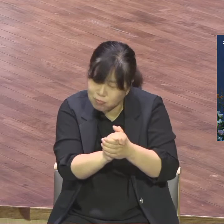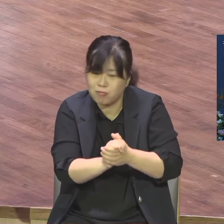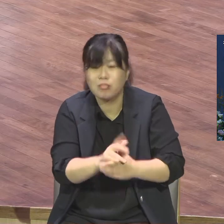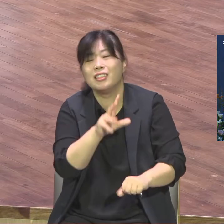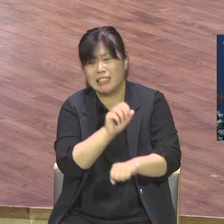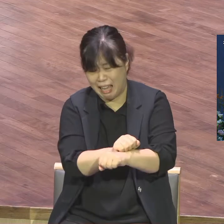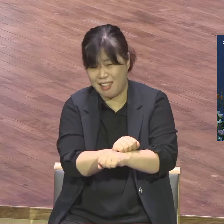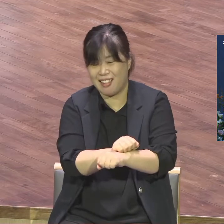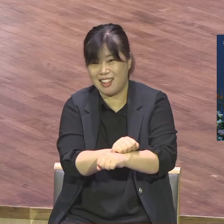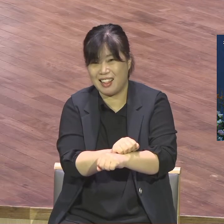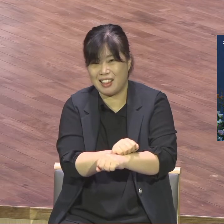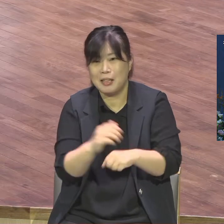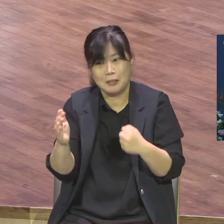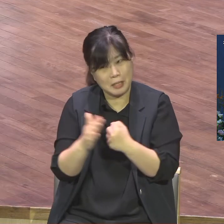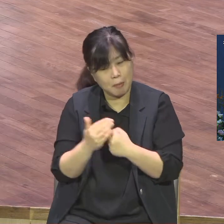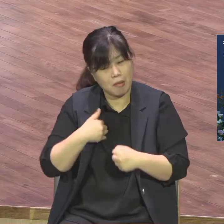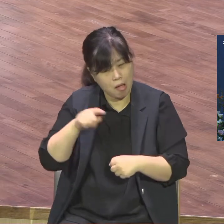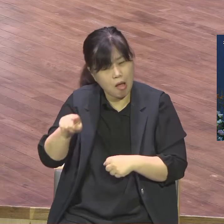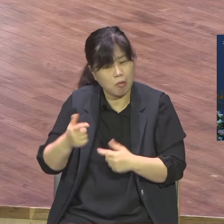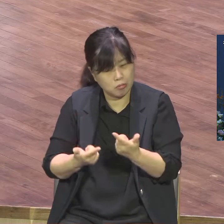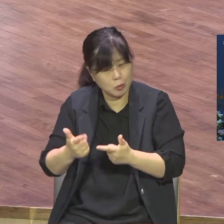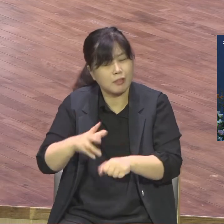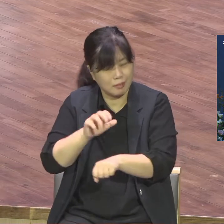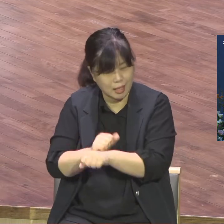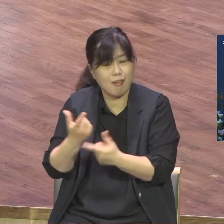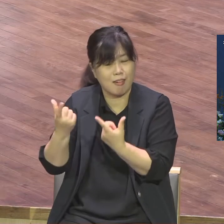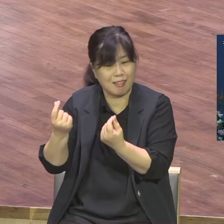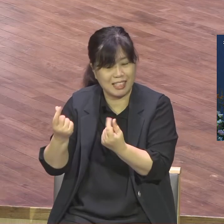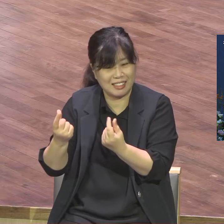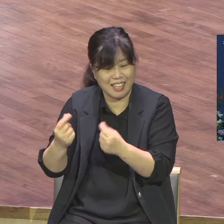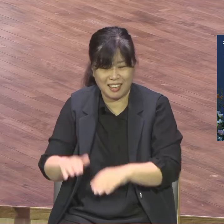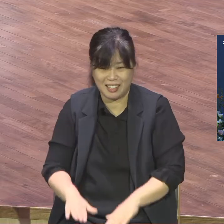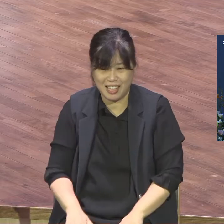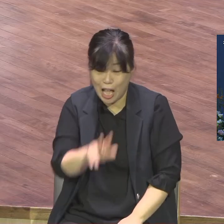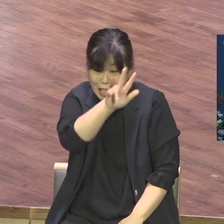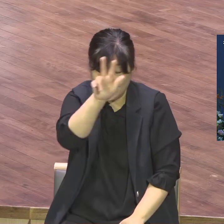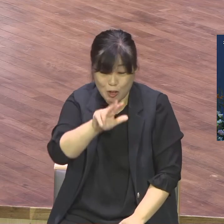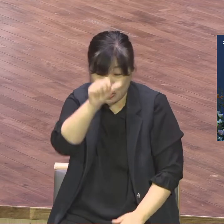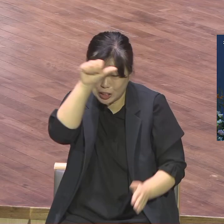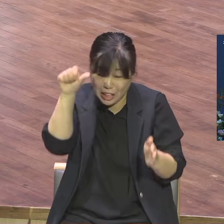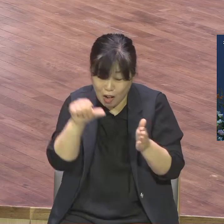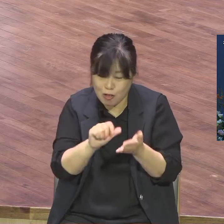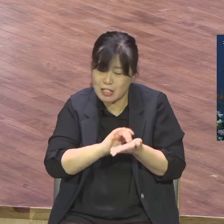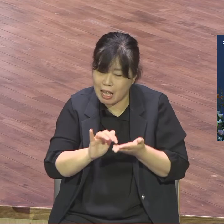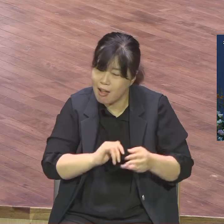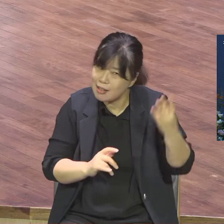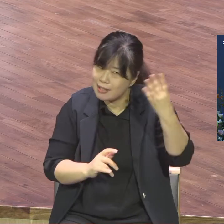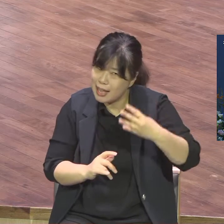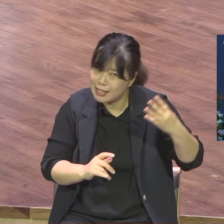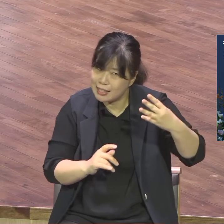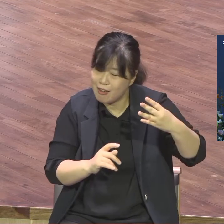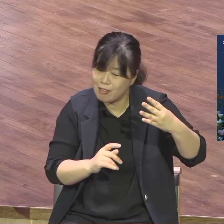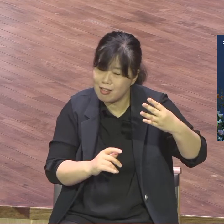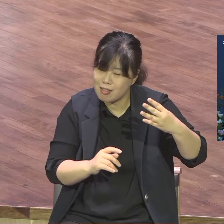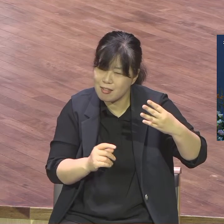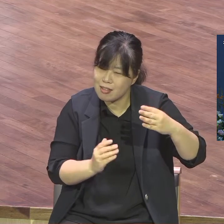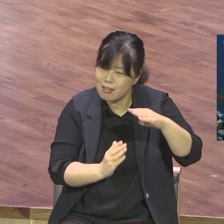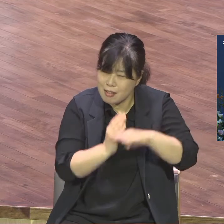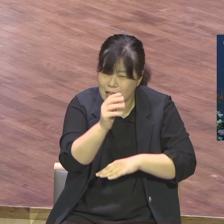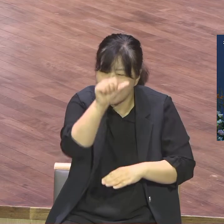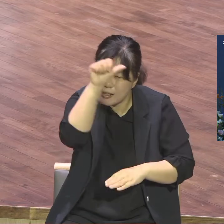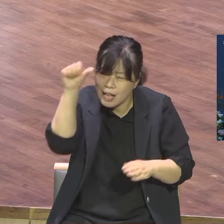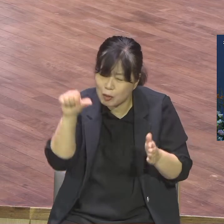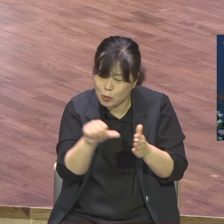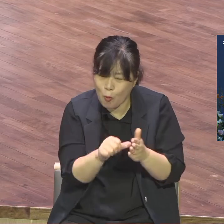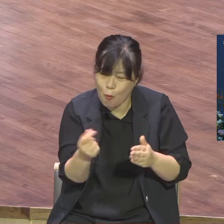넘는 우리 개교단 장로들과 온전히 사는데 일부 그래도 쓰임 받겠다라고 믿어집니다. 특별히